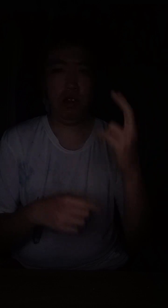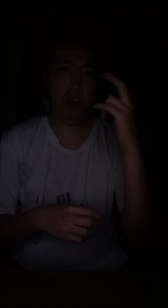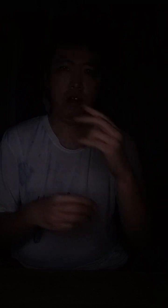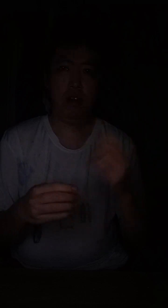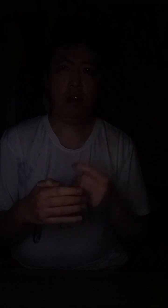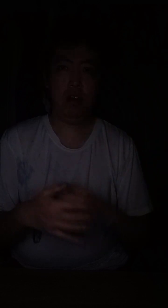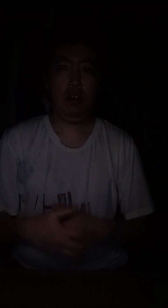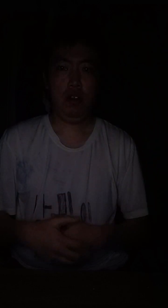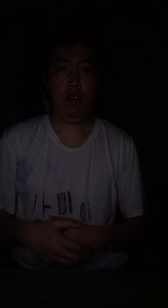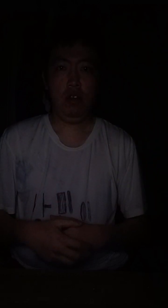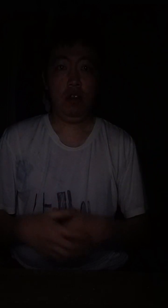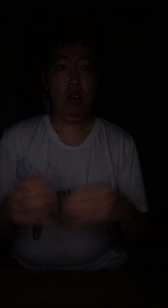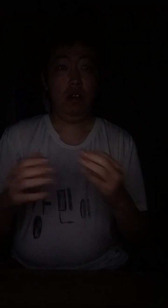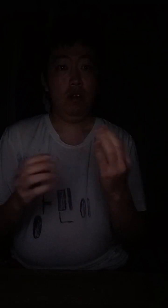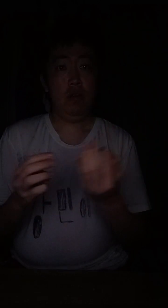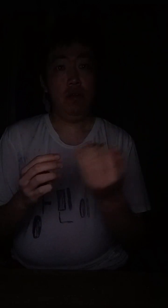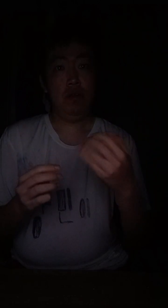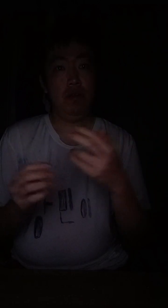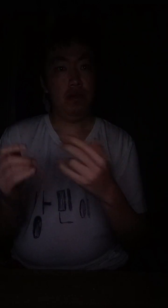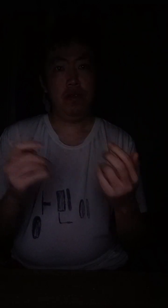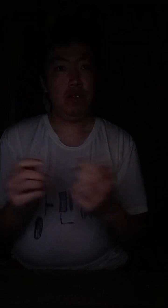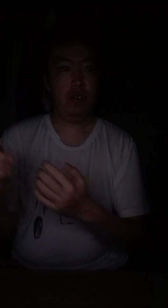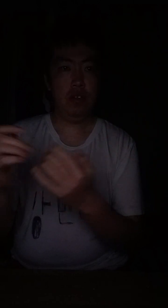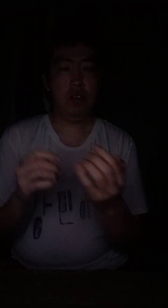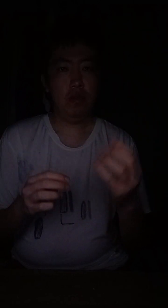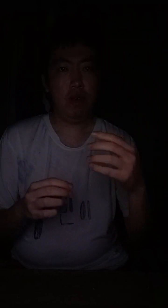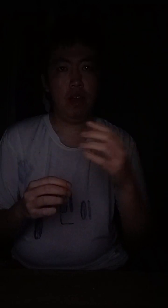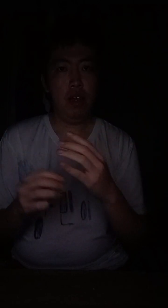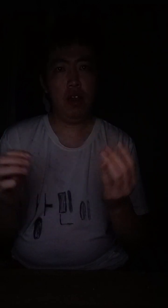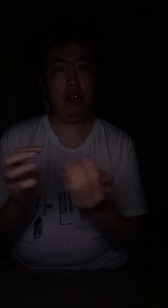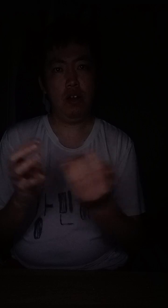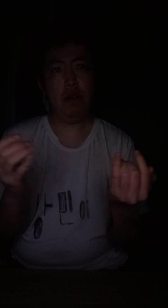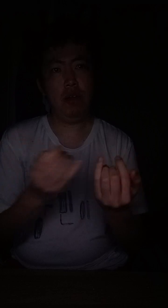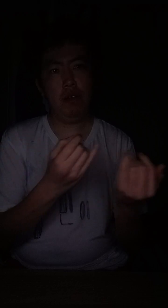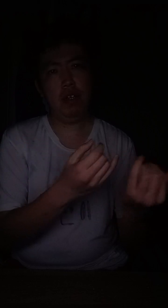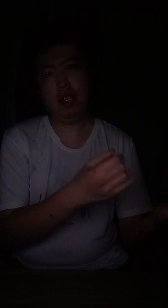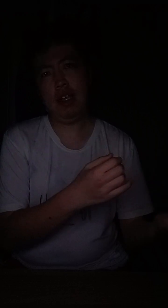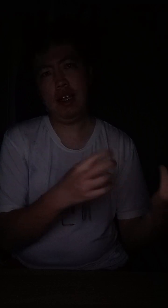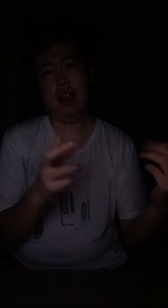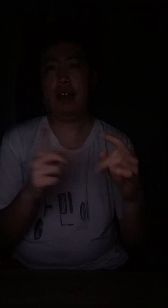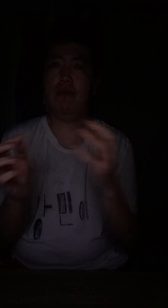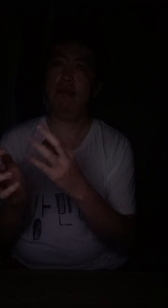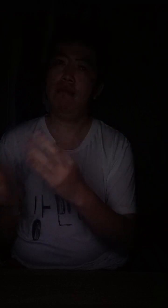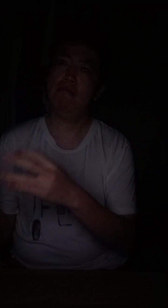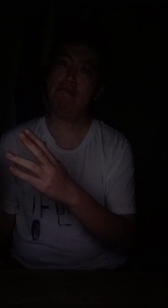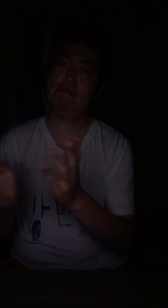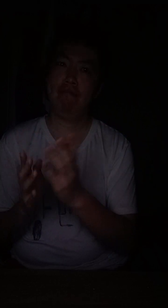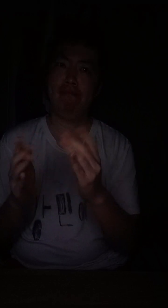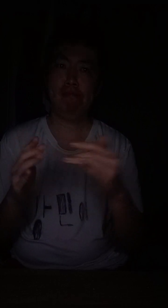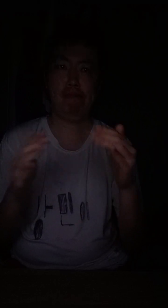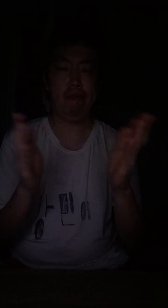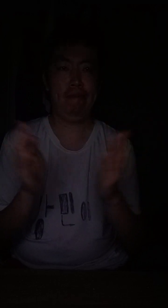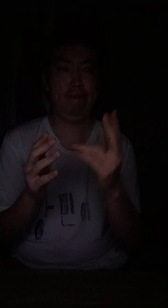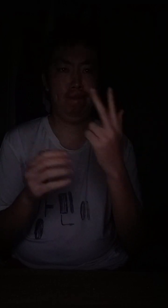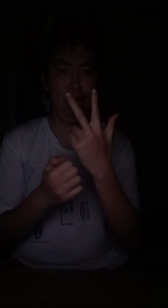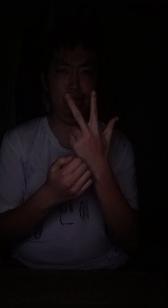제청했습니다. 이사회는 오늘 임시회를 열어 박 앵커와 박민 현 사장, 김성진 방송뉴스 주간 등 3명의 후보를